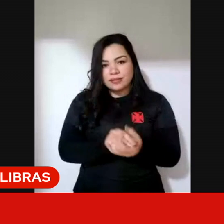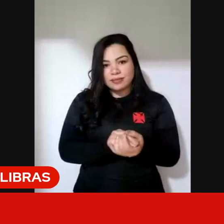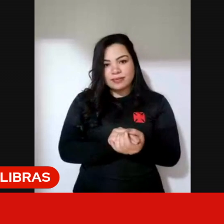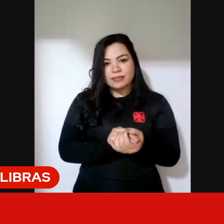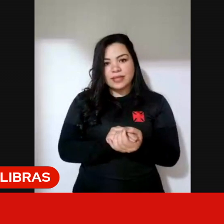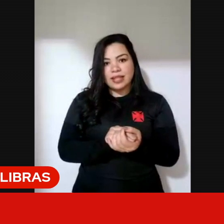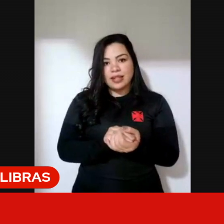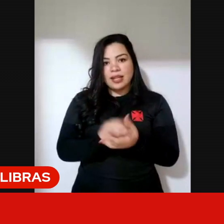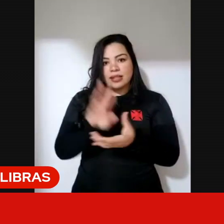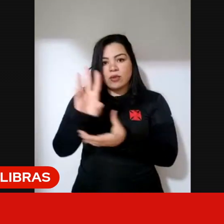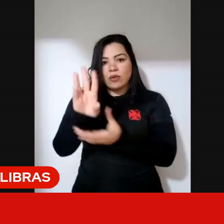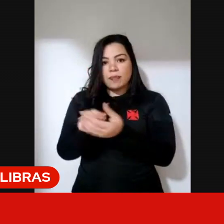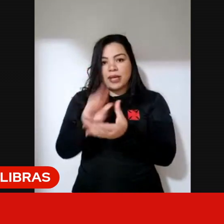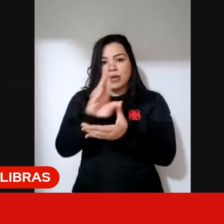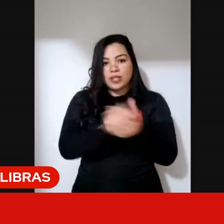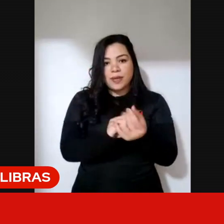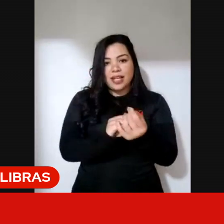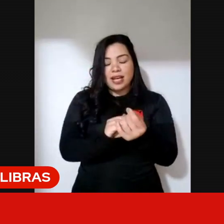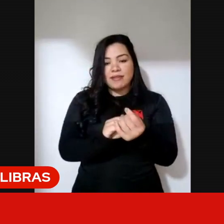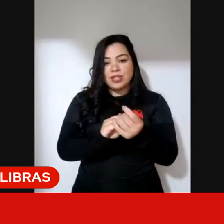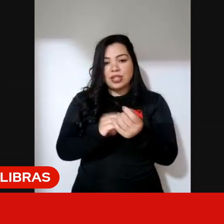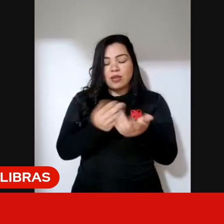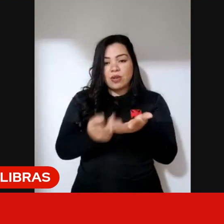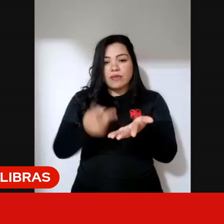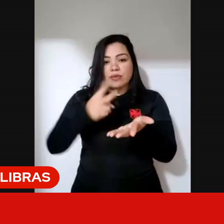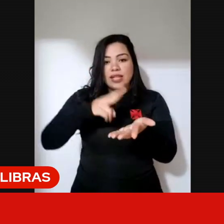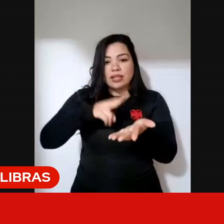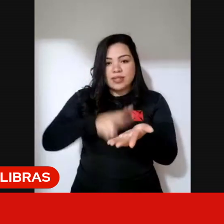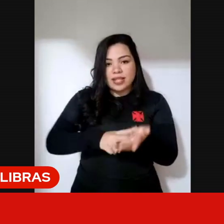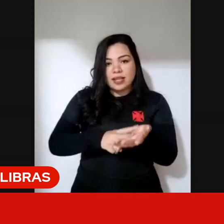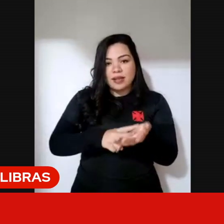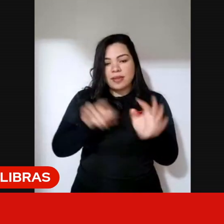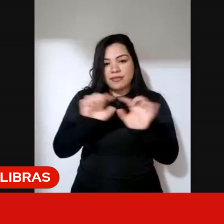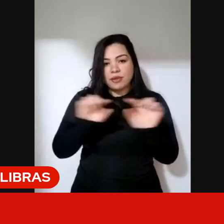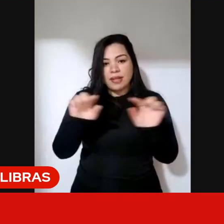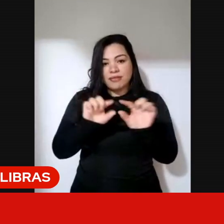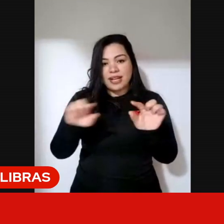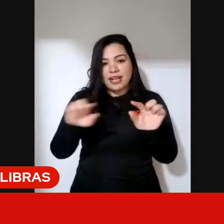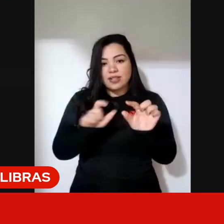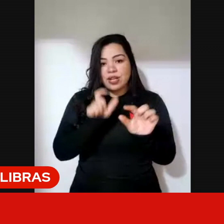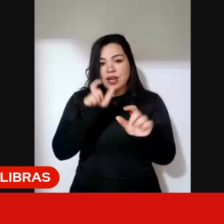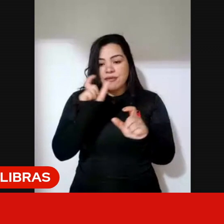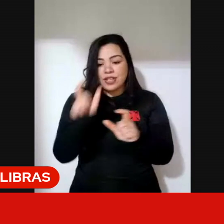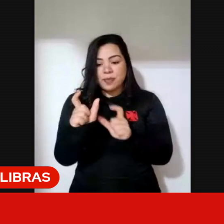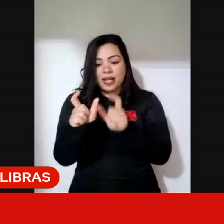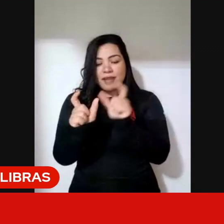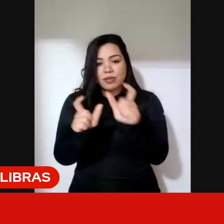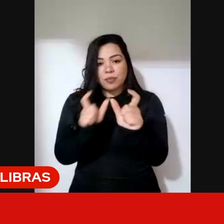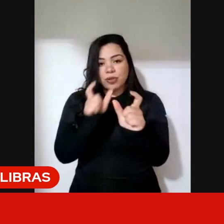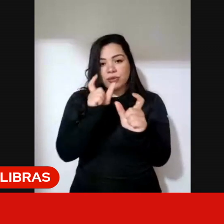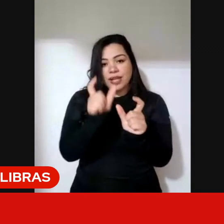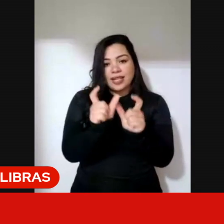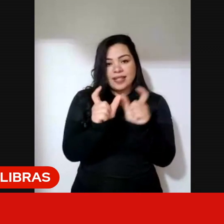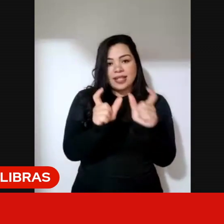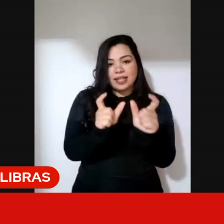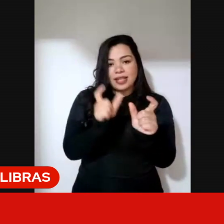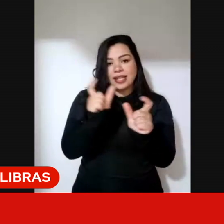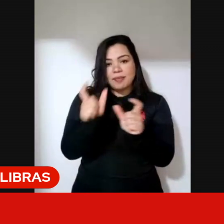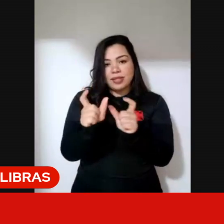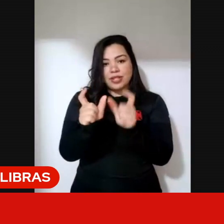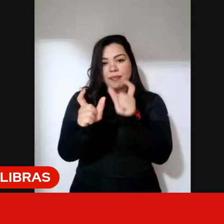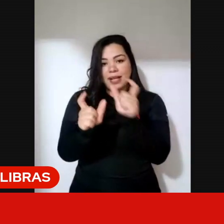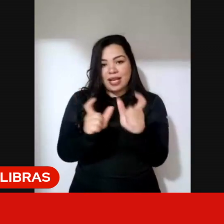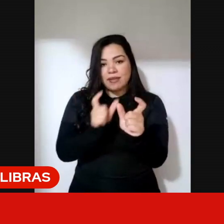sinais, né? Então, copiam as palavras e quando vão traduzir para formar frases, faz palavra do português